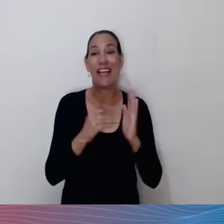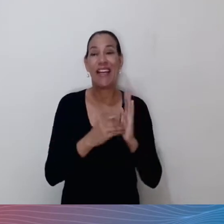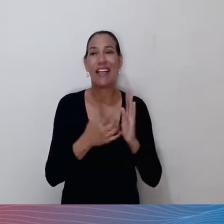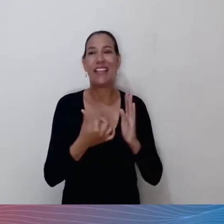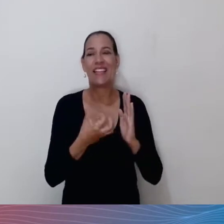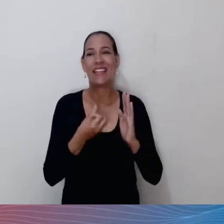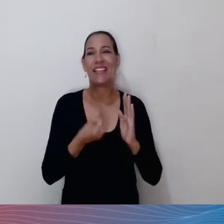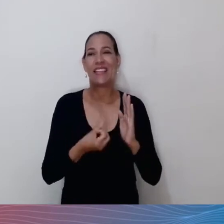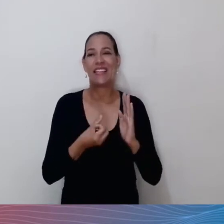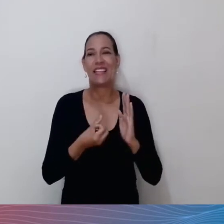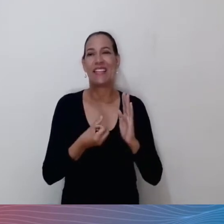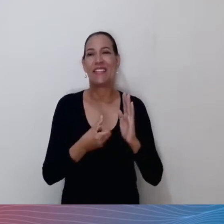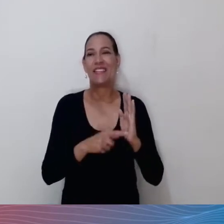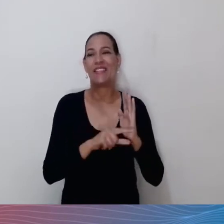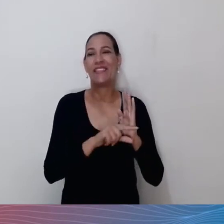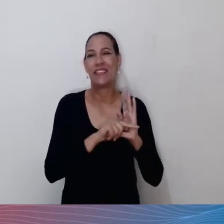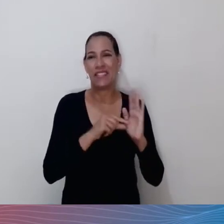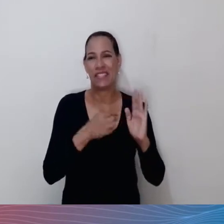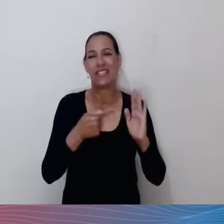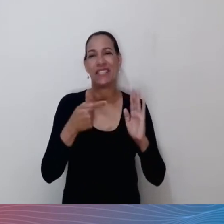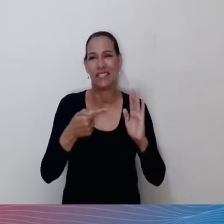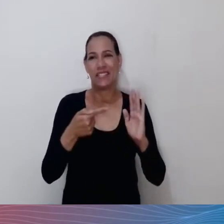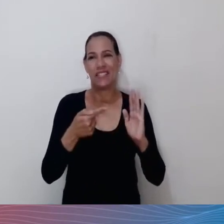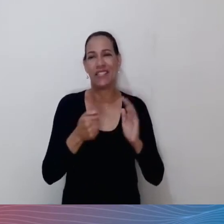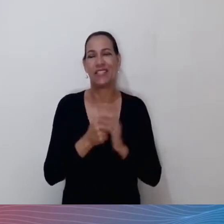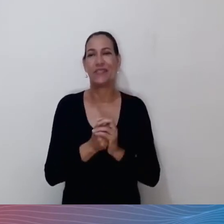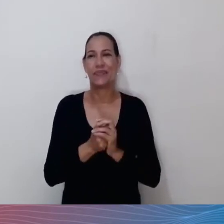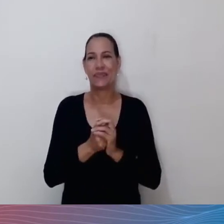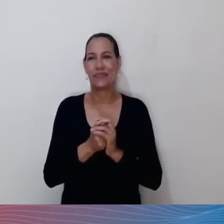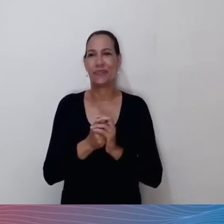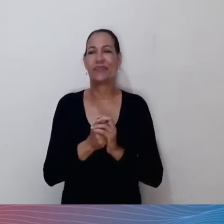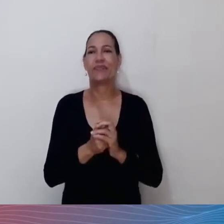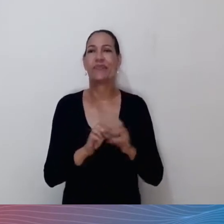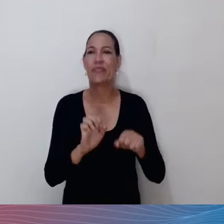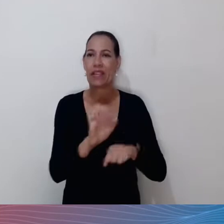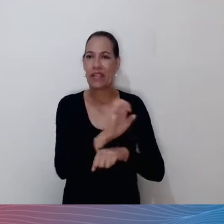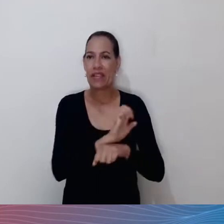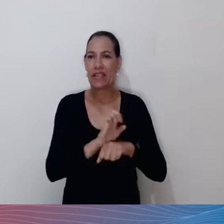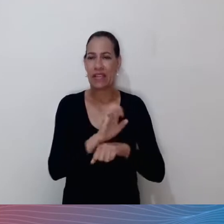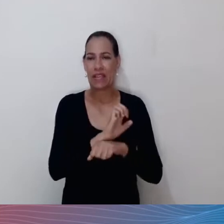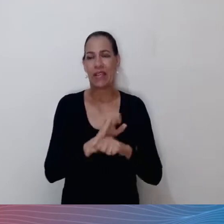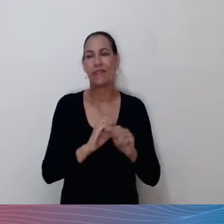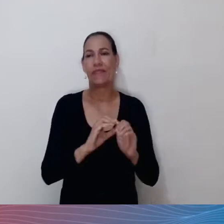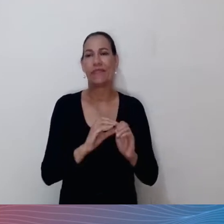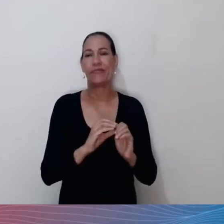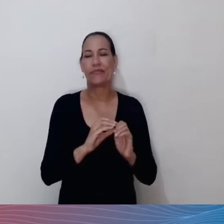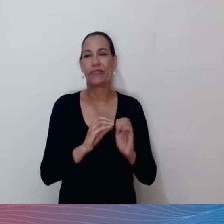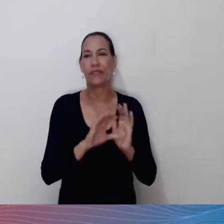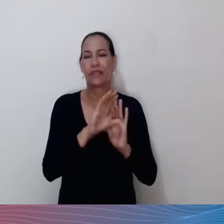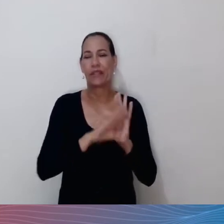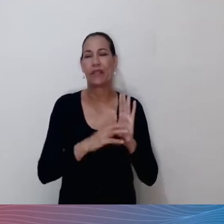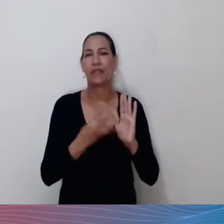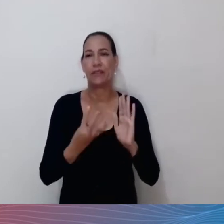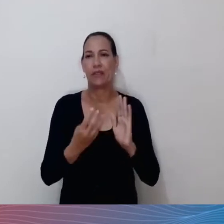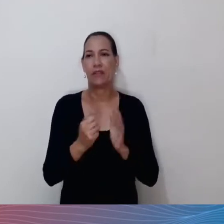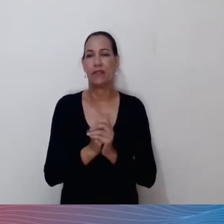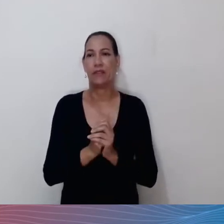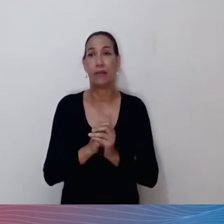entendermos, irmãos, como a graça, o verdadeiro sentido da graça, nós não entenderíamos